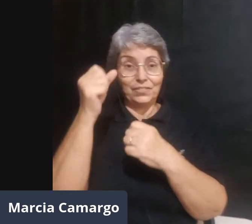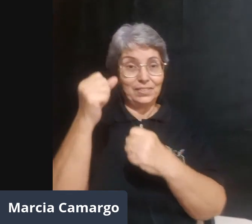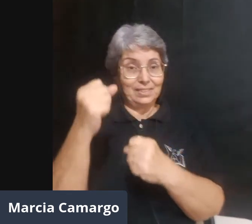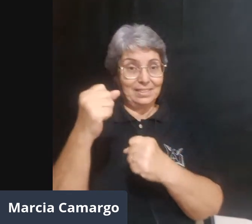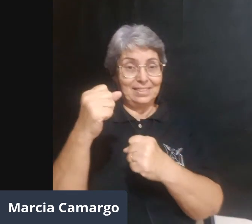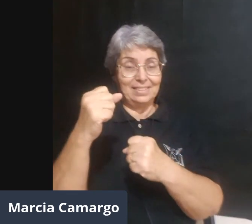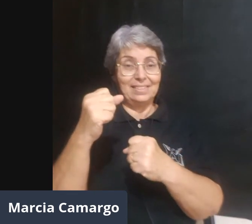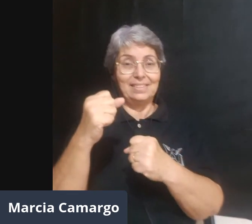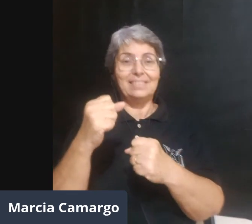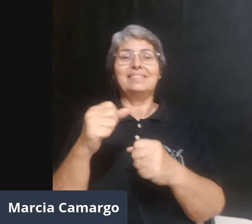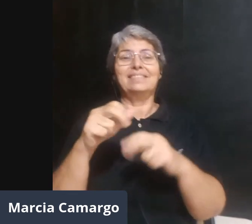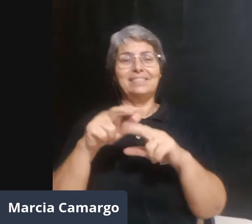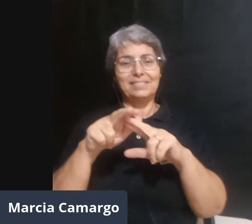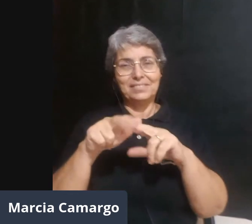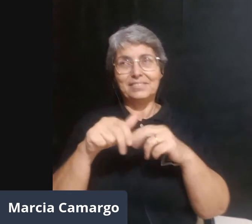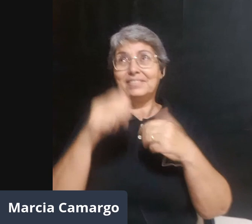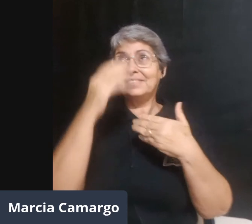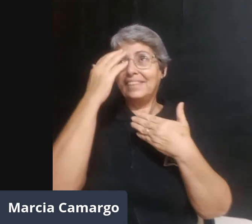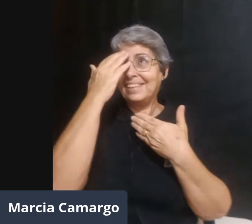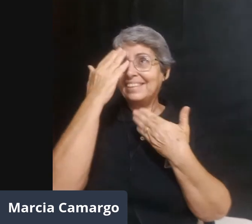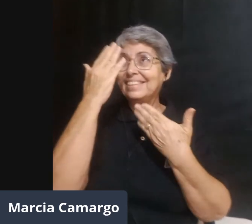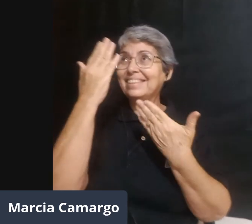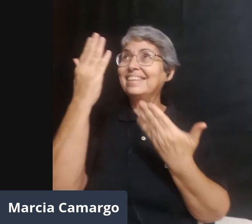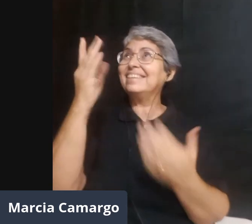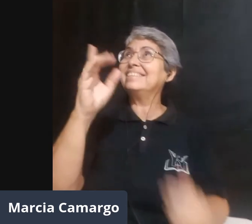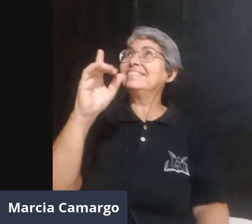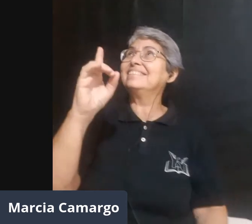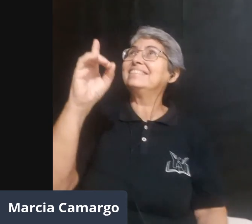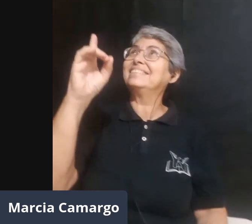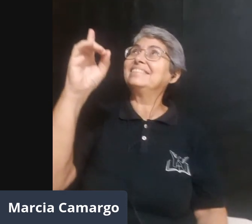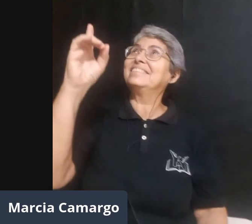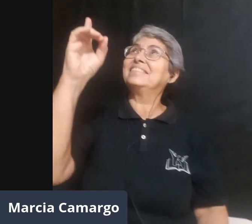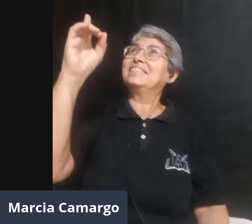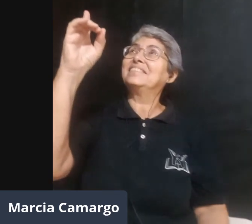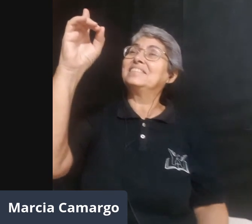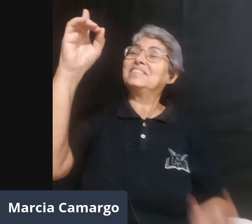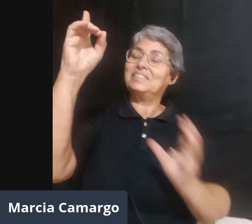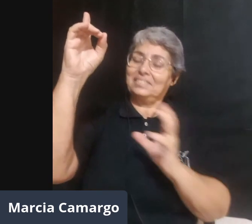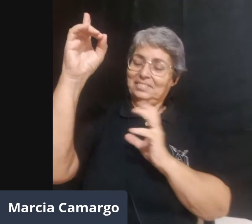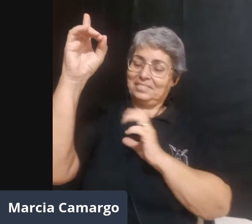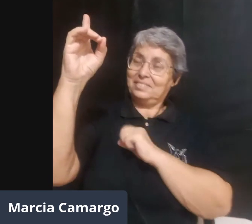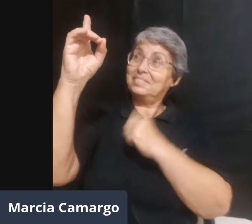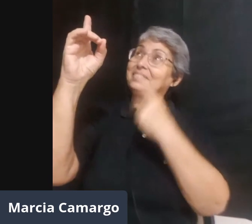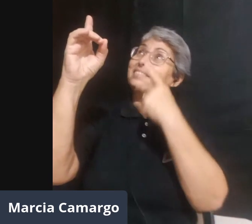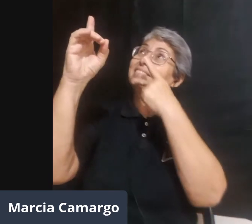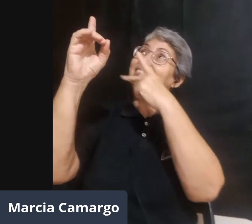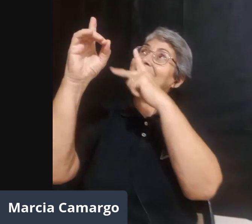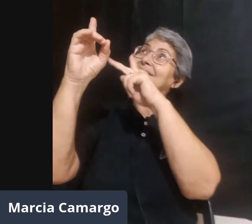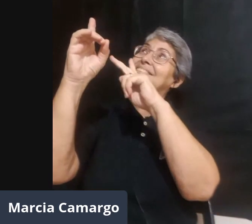graças dou. O seu amor